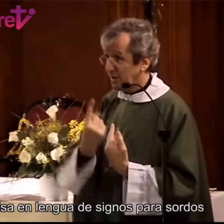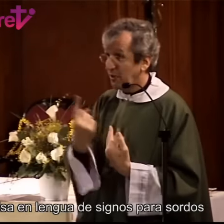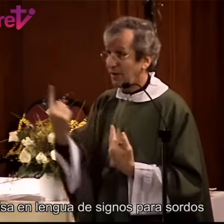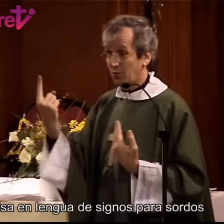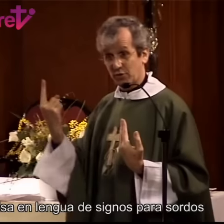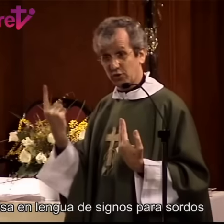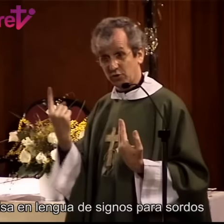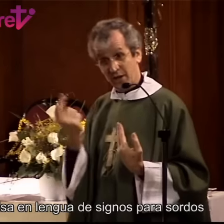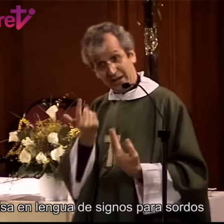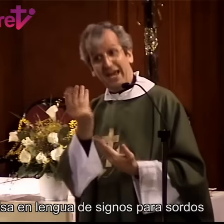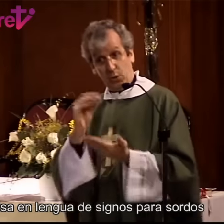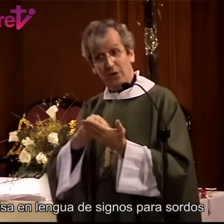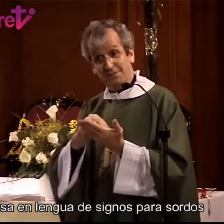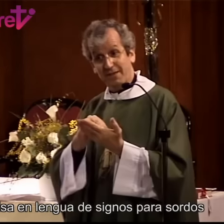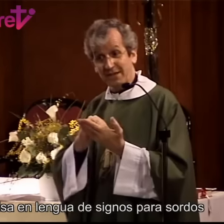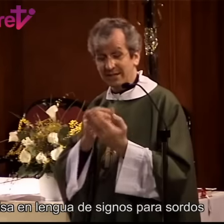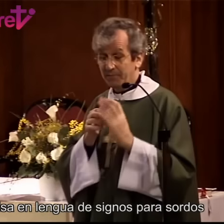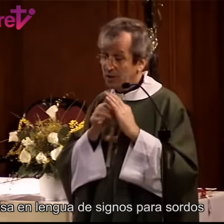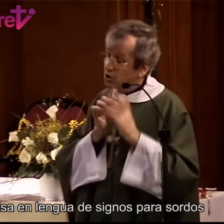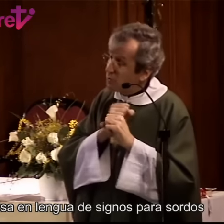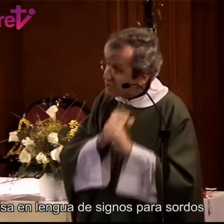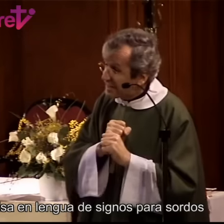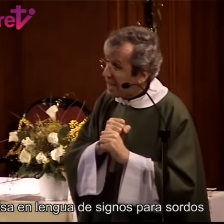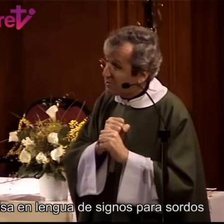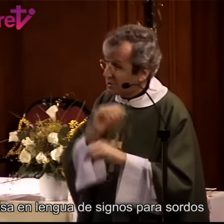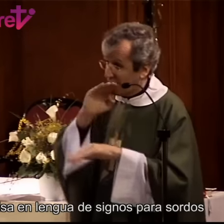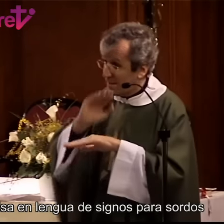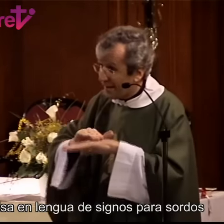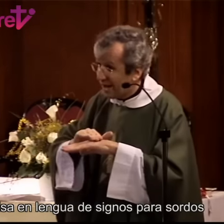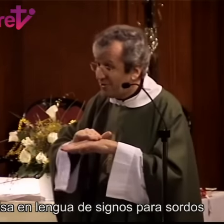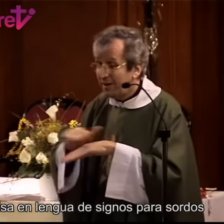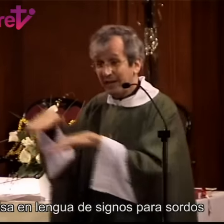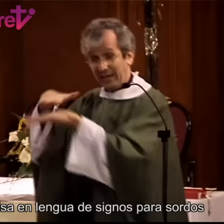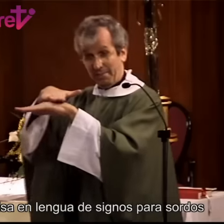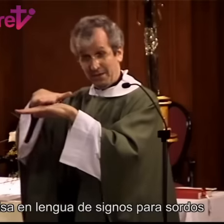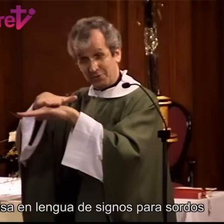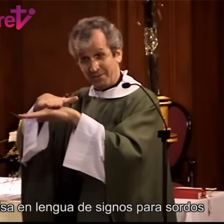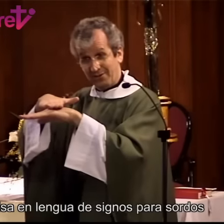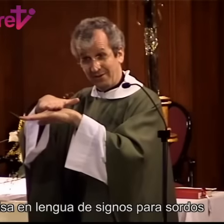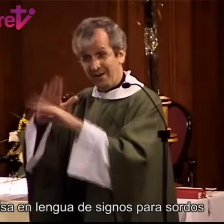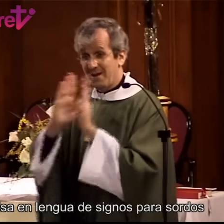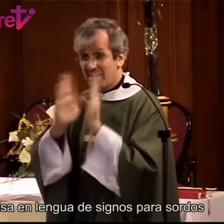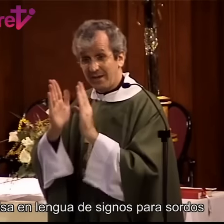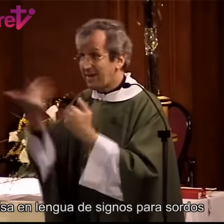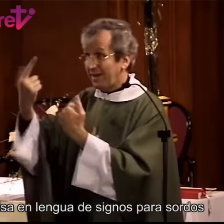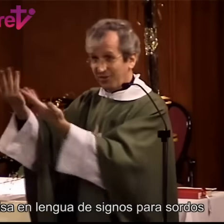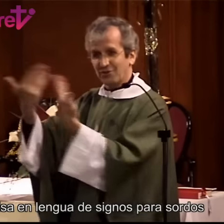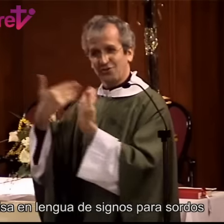cada uno de nosotros, que algunas veces somos esclavos del pecado y que pedimos perdón y que Dios nos